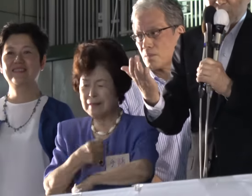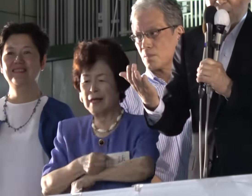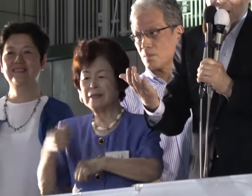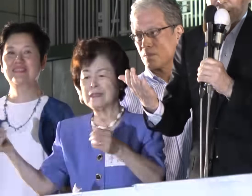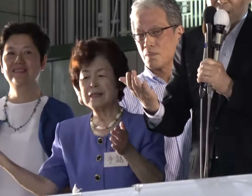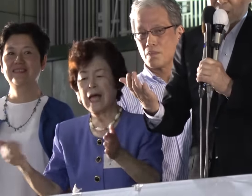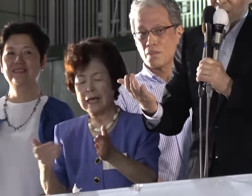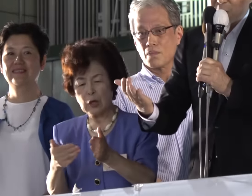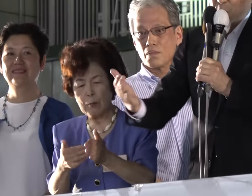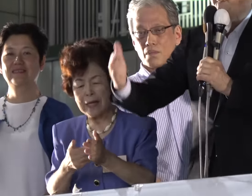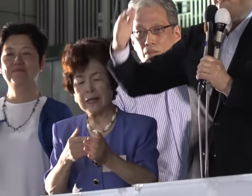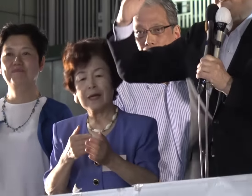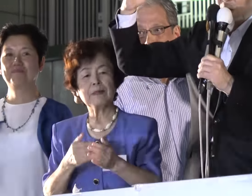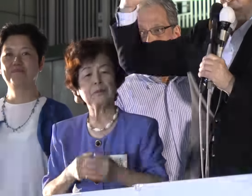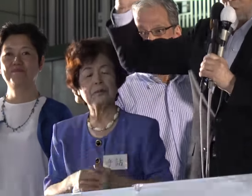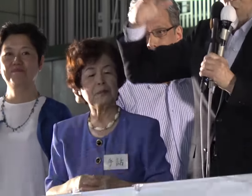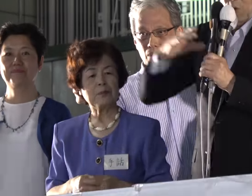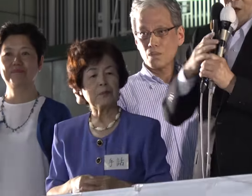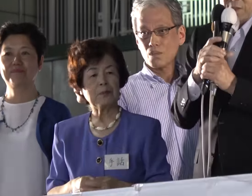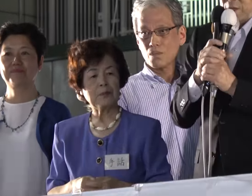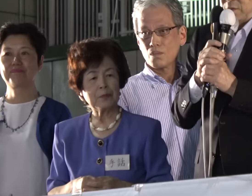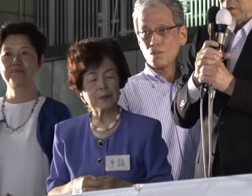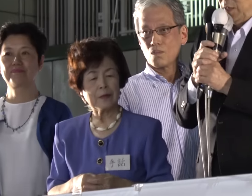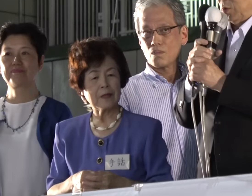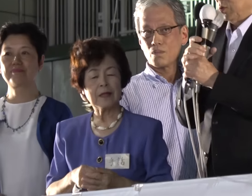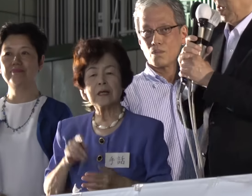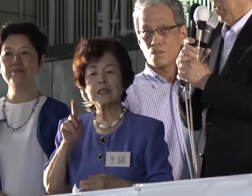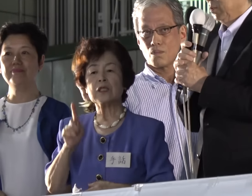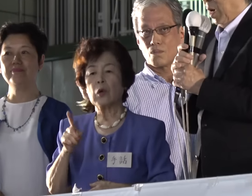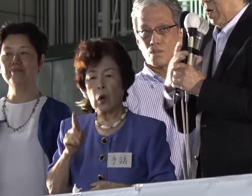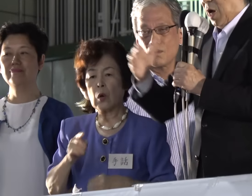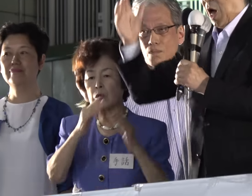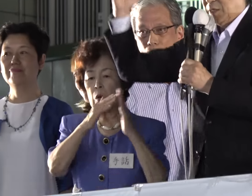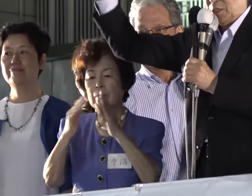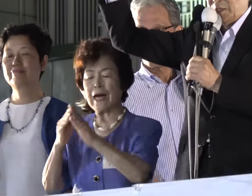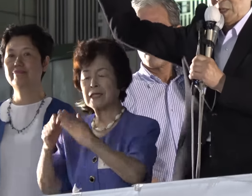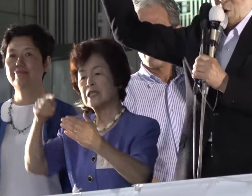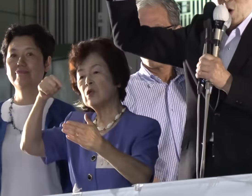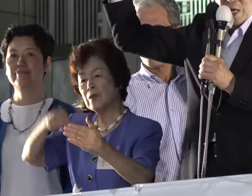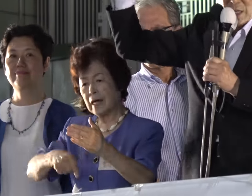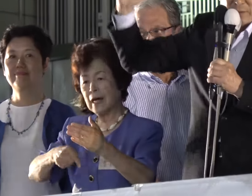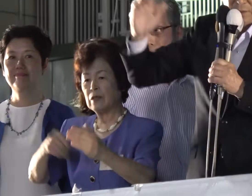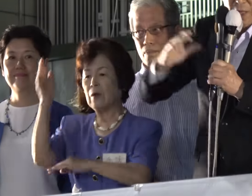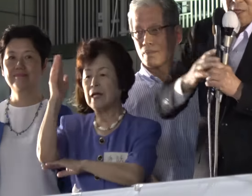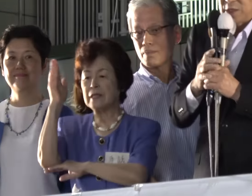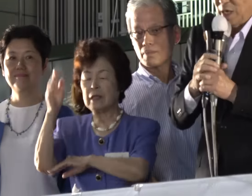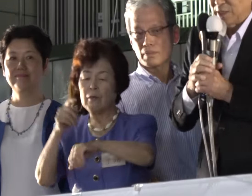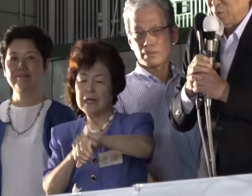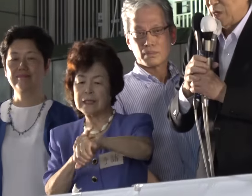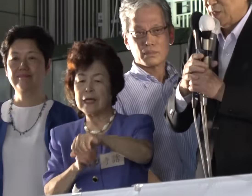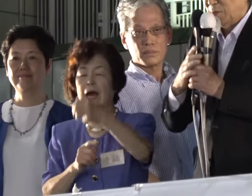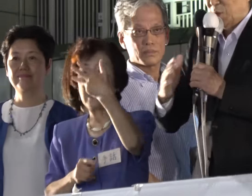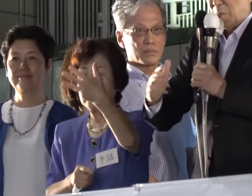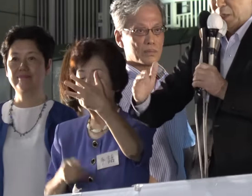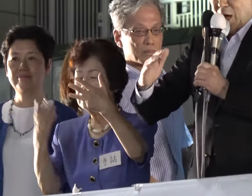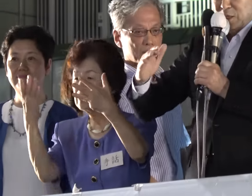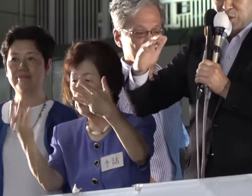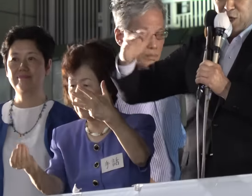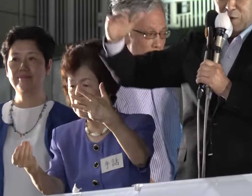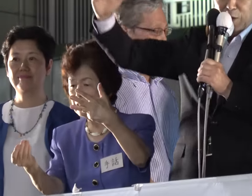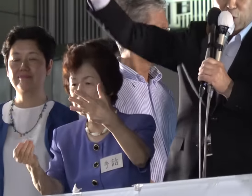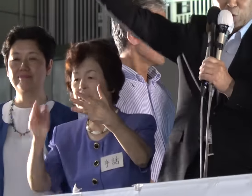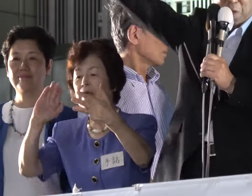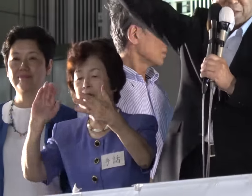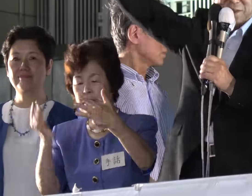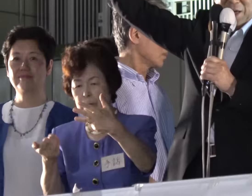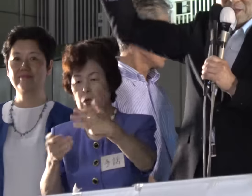を抜いて、一応街頭演説、街頭宣伝は8時で終わりです。しかし皆さんにはまだ時